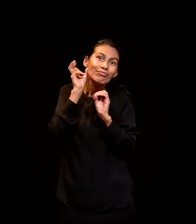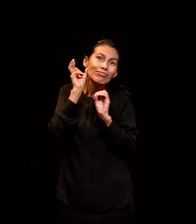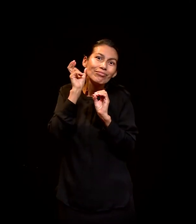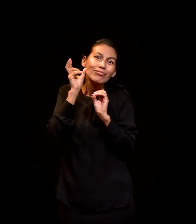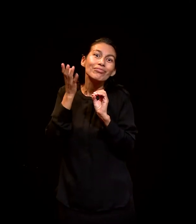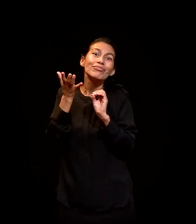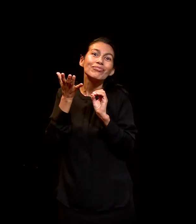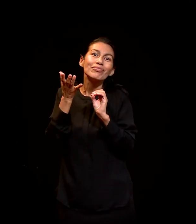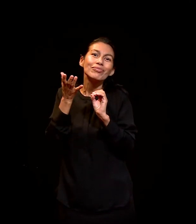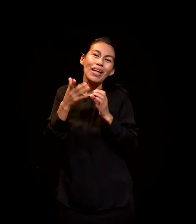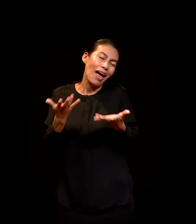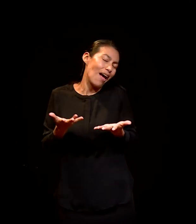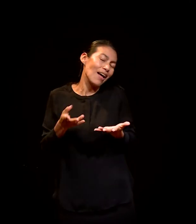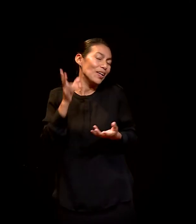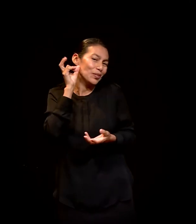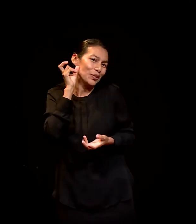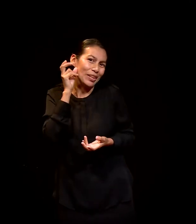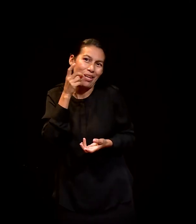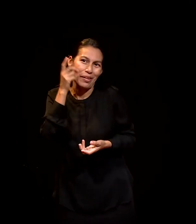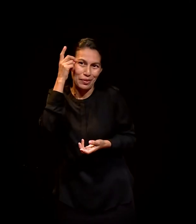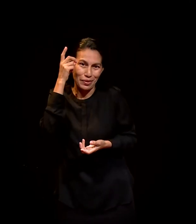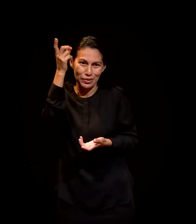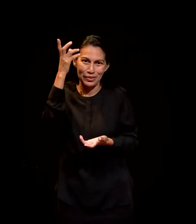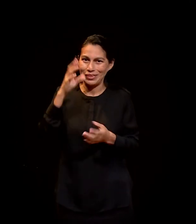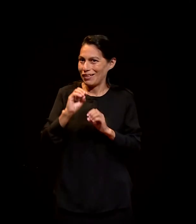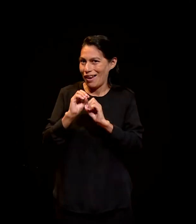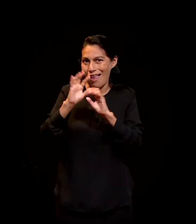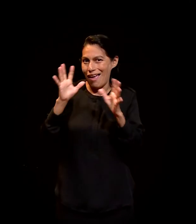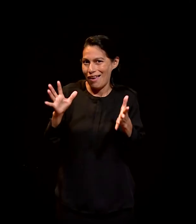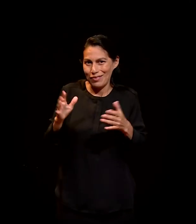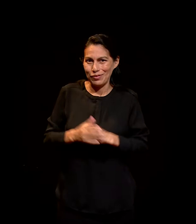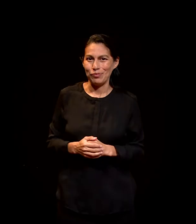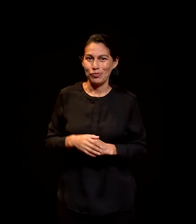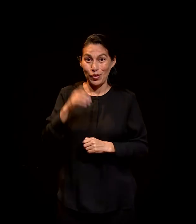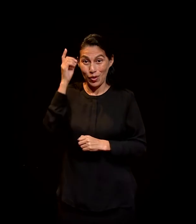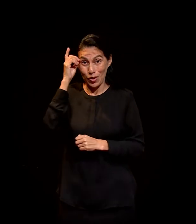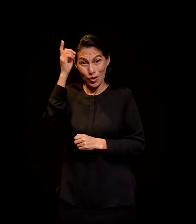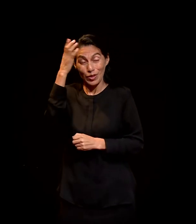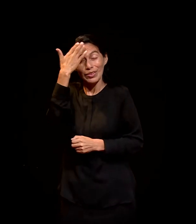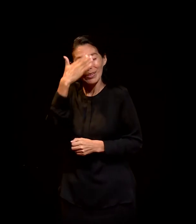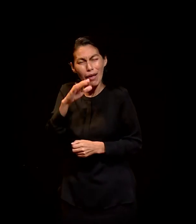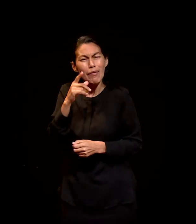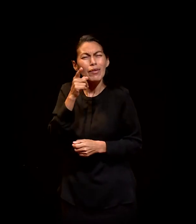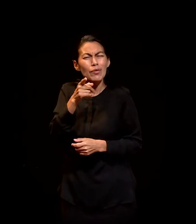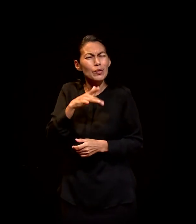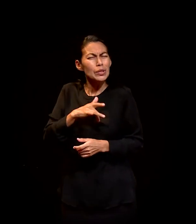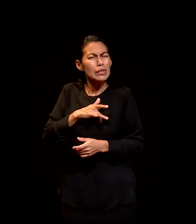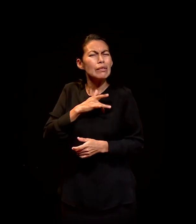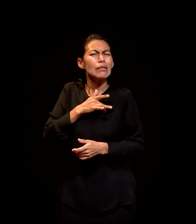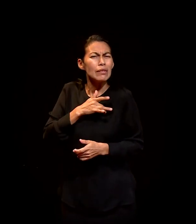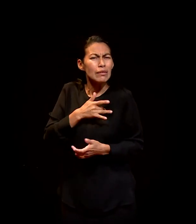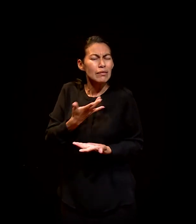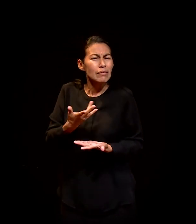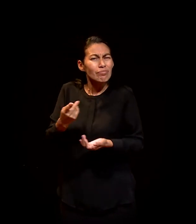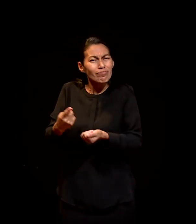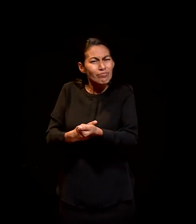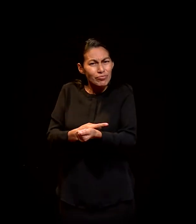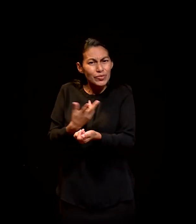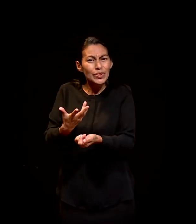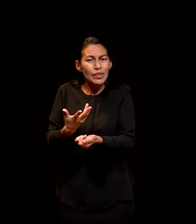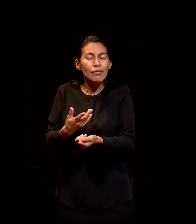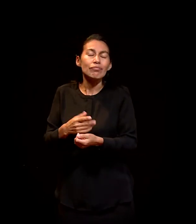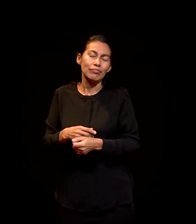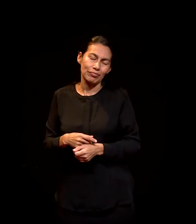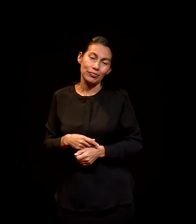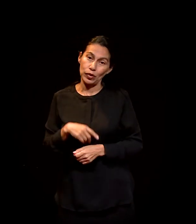si definitivamente por edad donde estaba lo que te pasa tú no sabes muchas